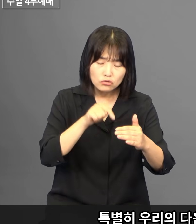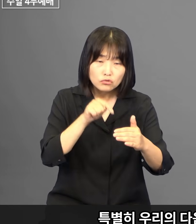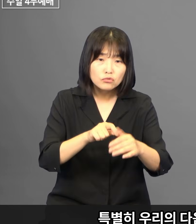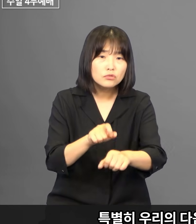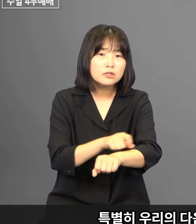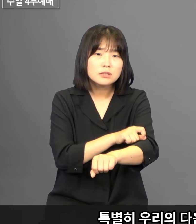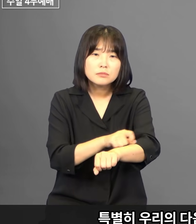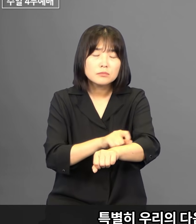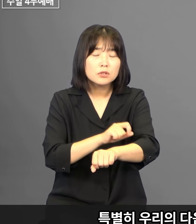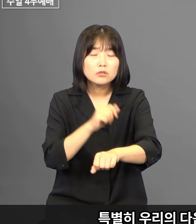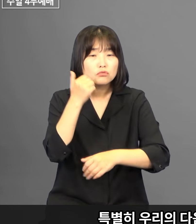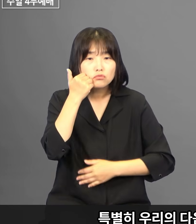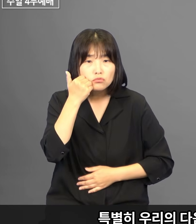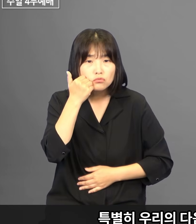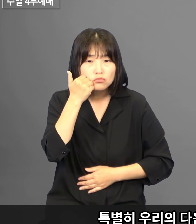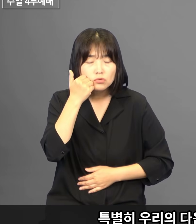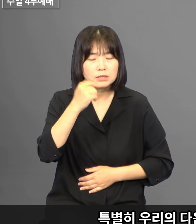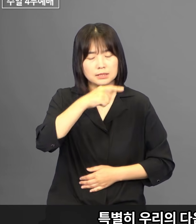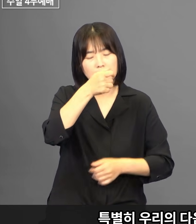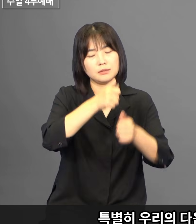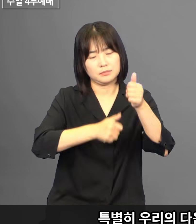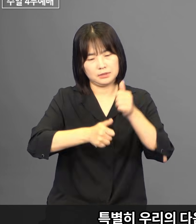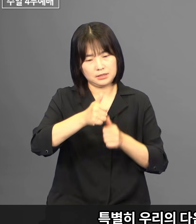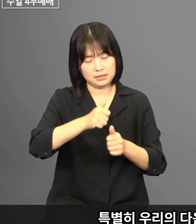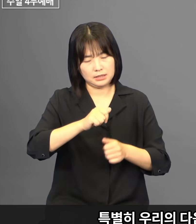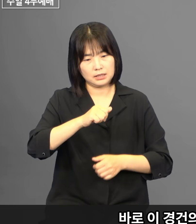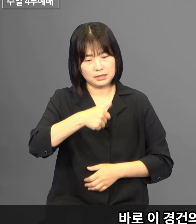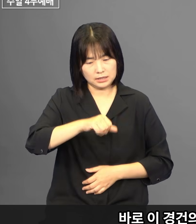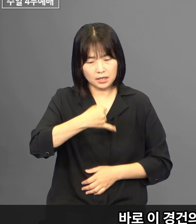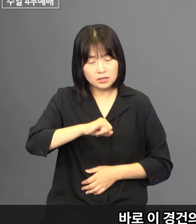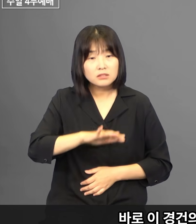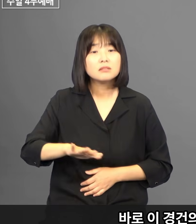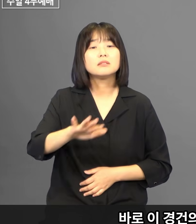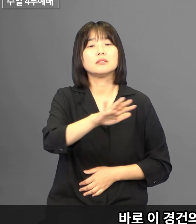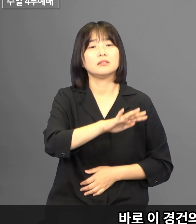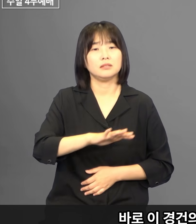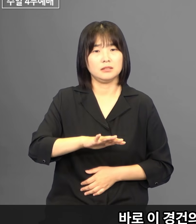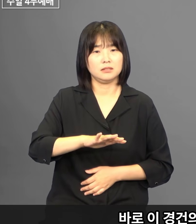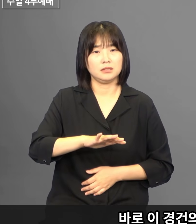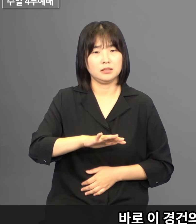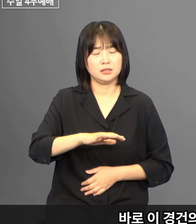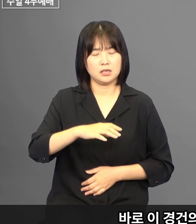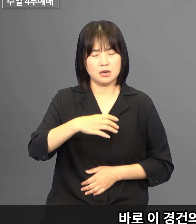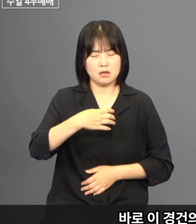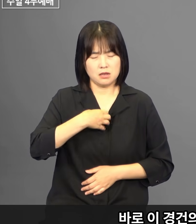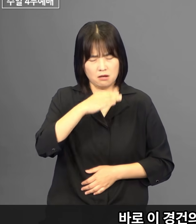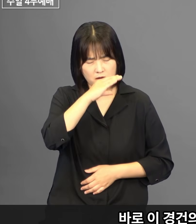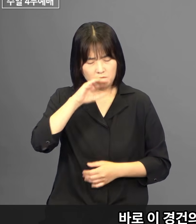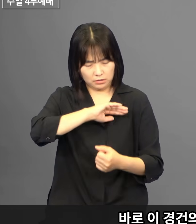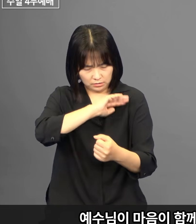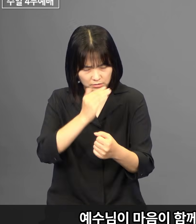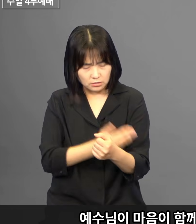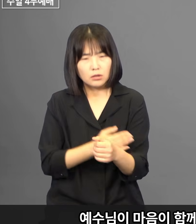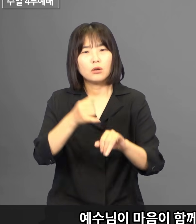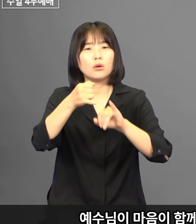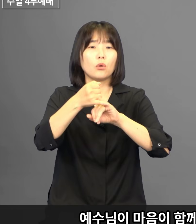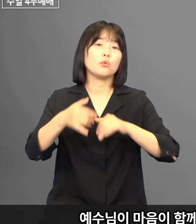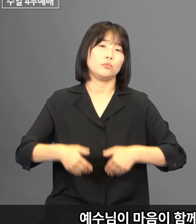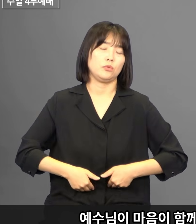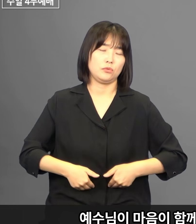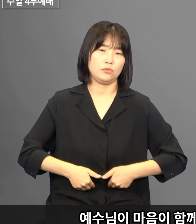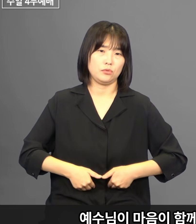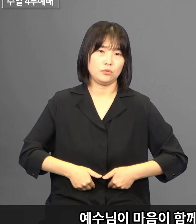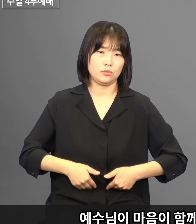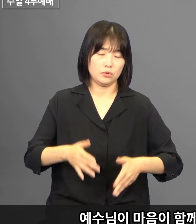우리의 다음 세대, 우리의 자녀들에게 바로 이 경건의 능력이 필요한 겁니다. 예수님이